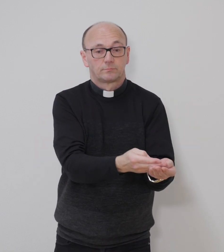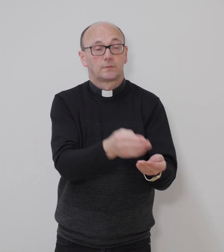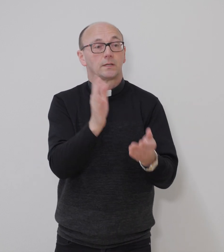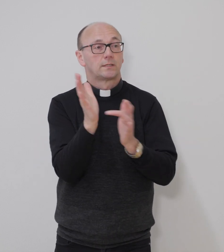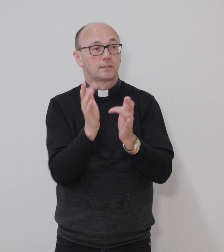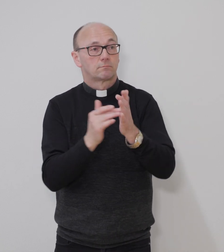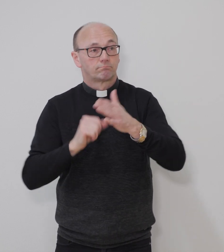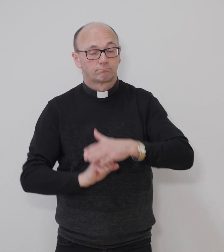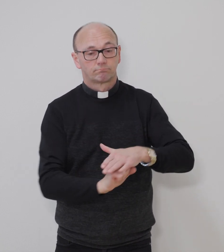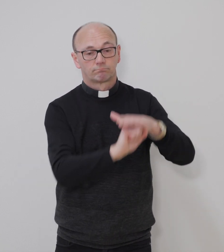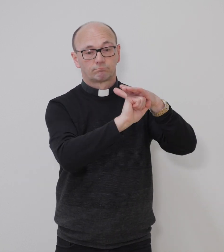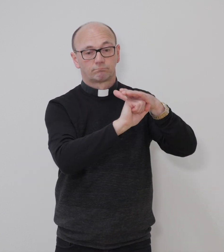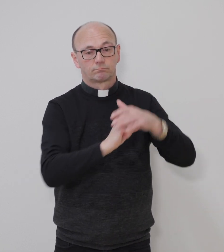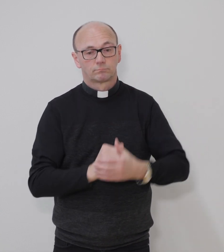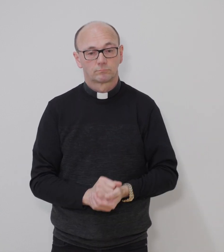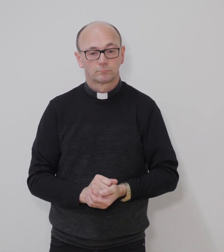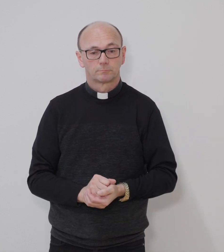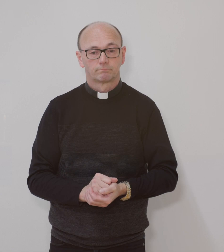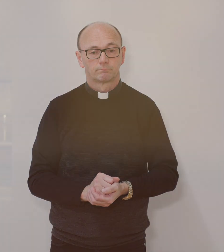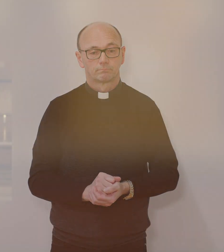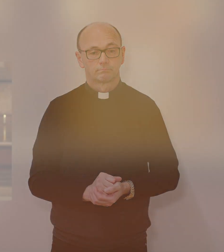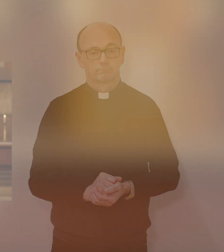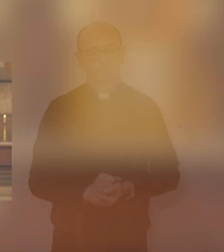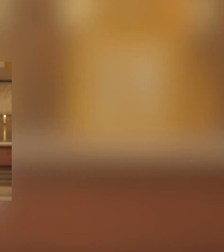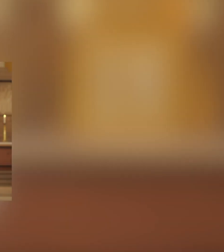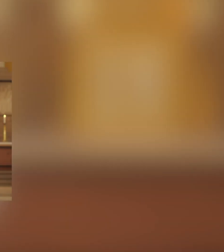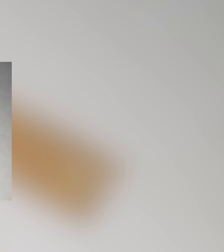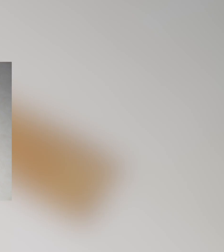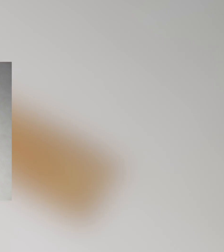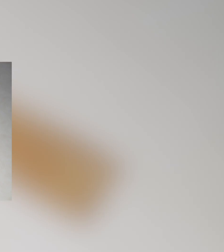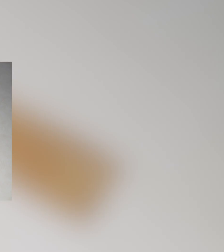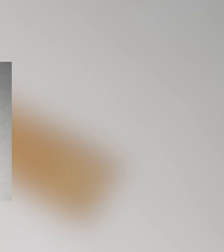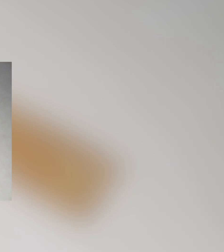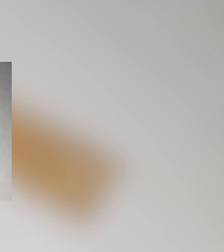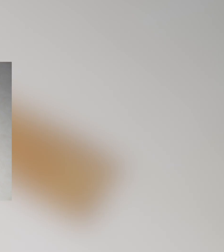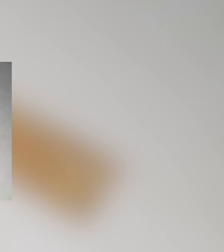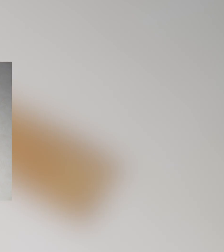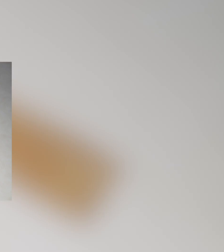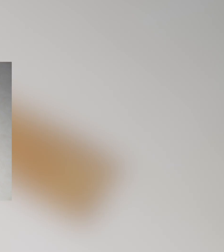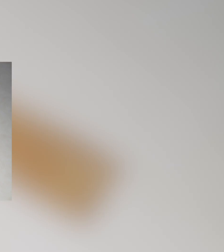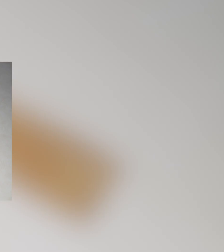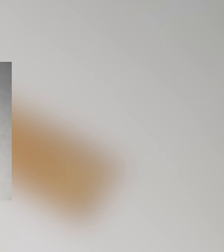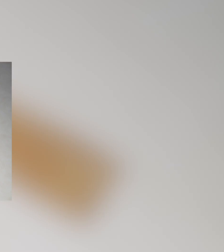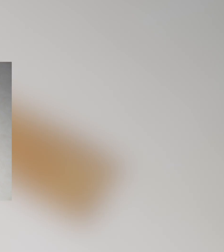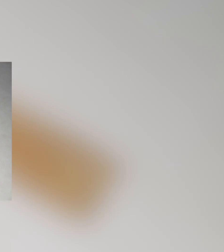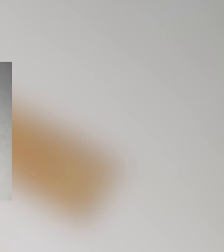Ihm luden sie das Kreuz auf, damit er es hinter Jesus hertrage.